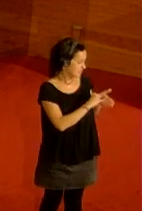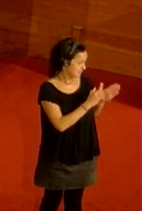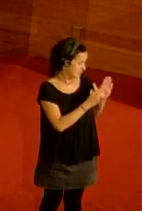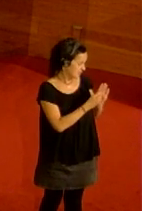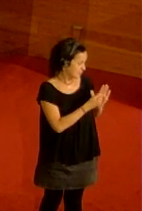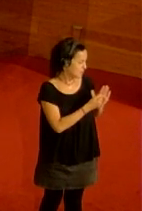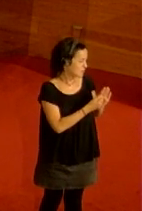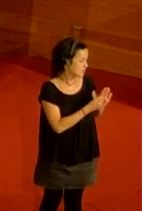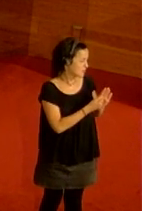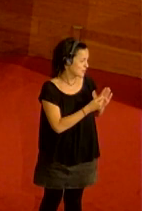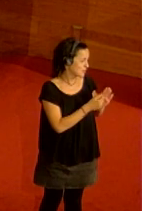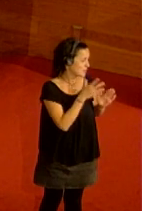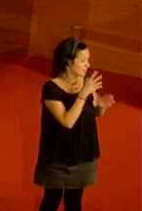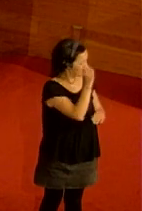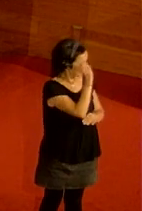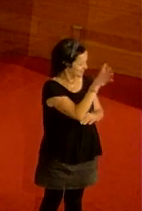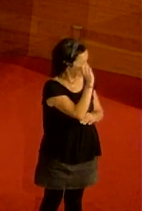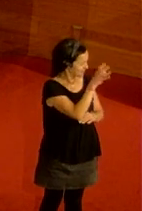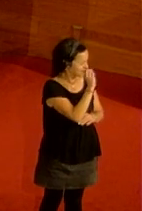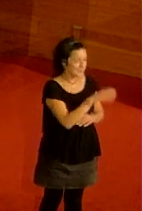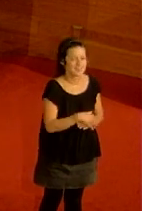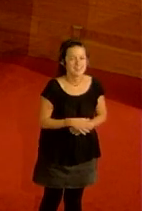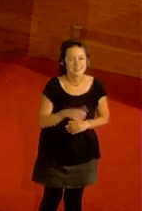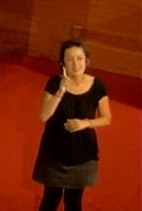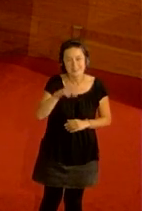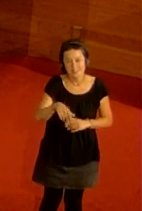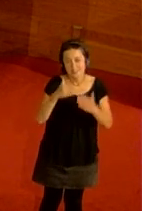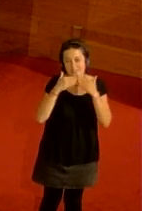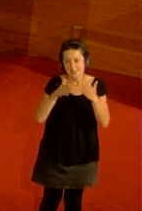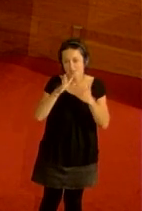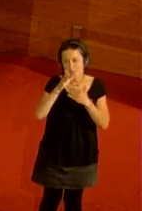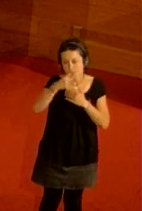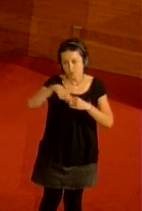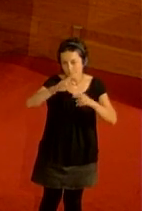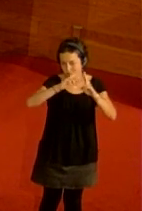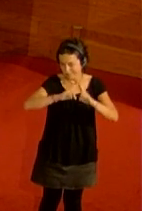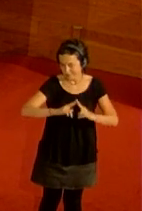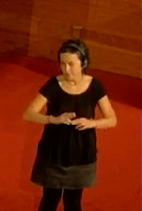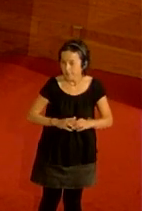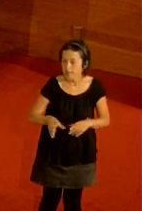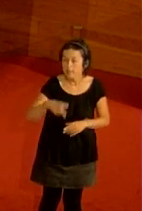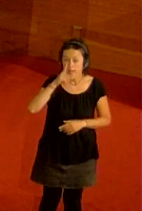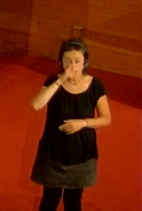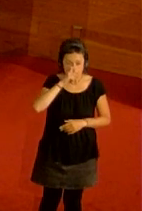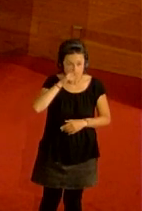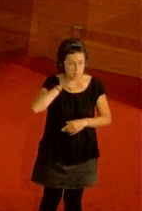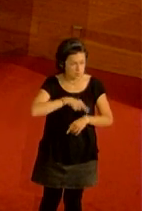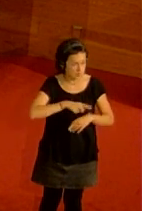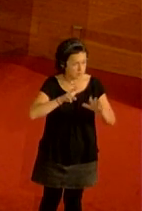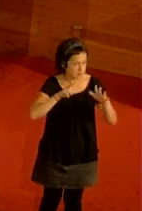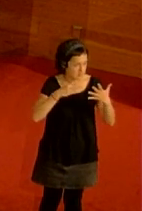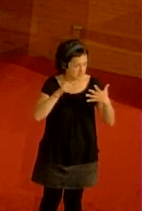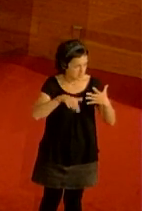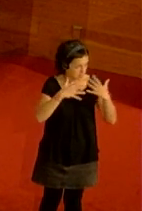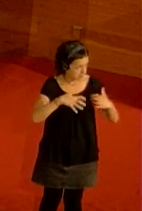remio H zu gu galeng eta gooru arraldo zpan areto